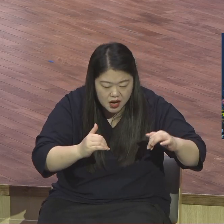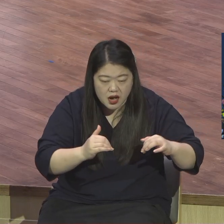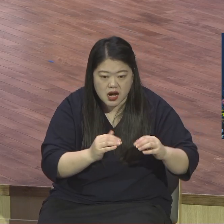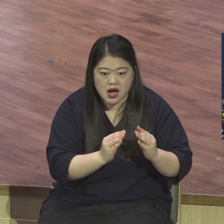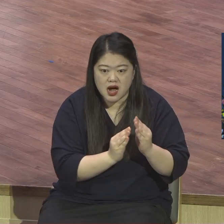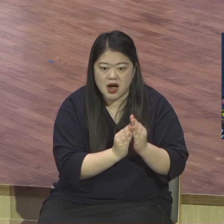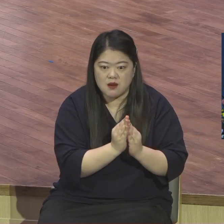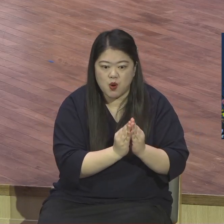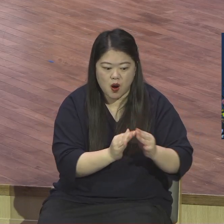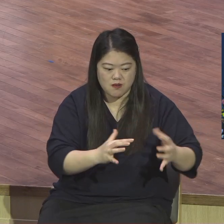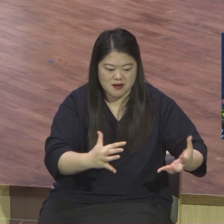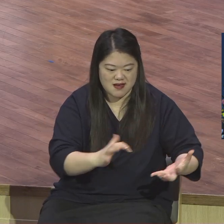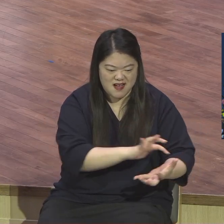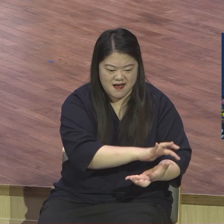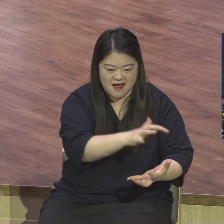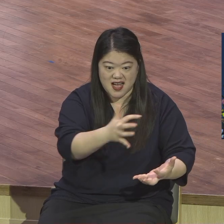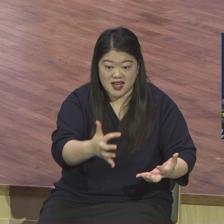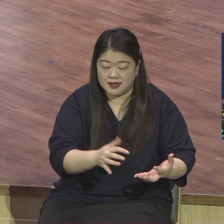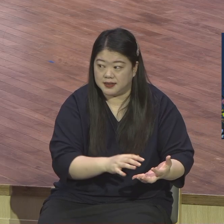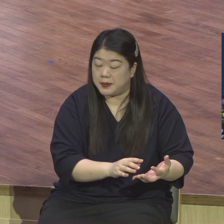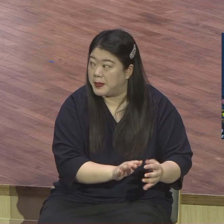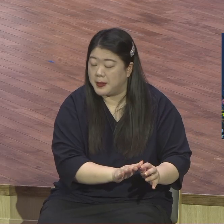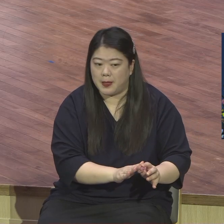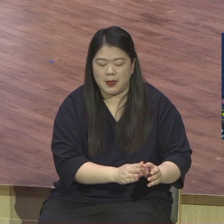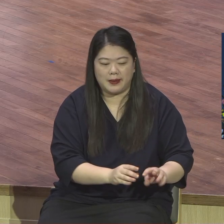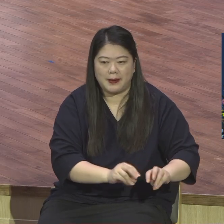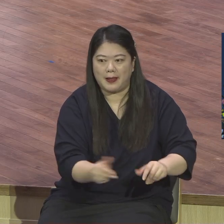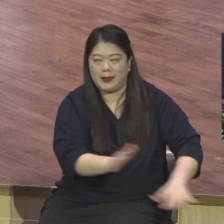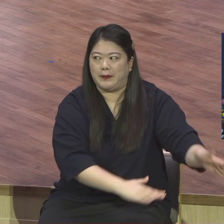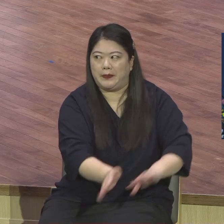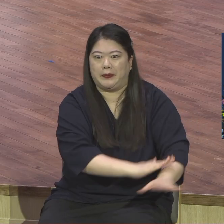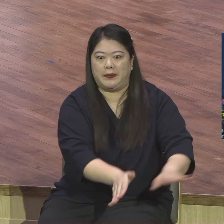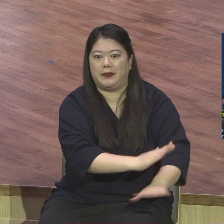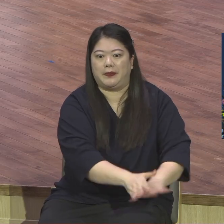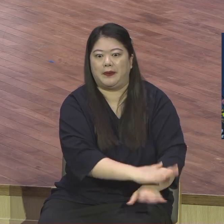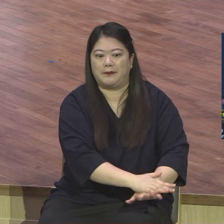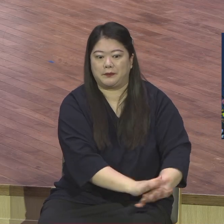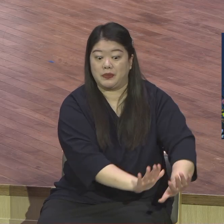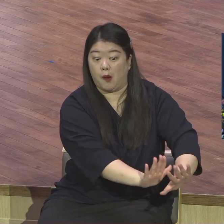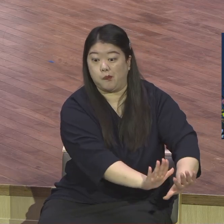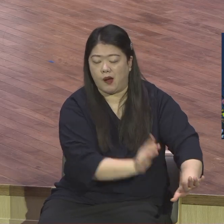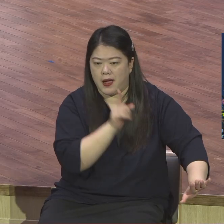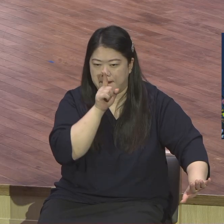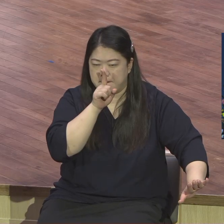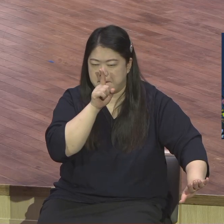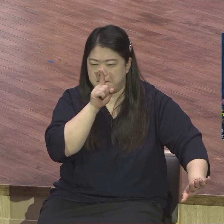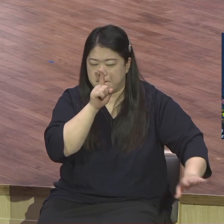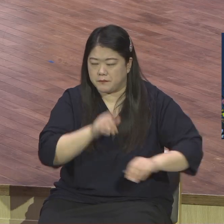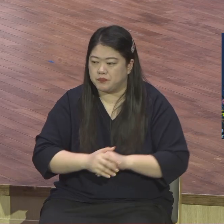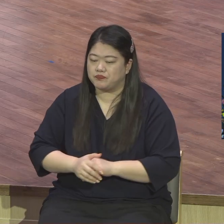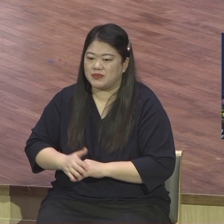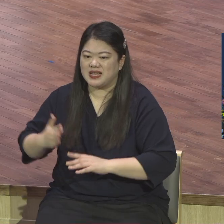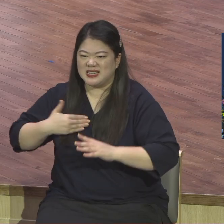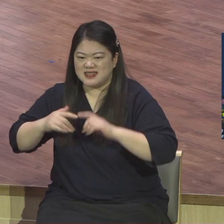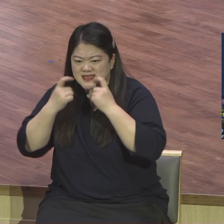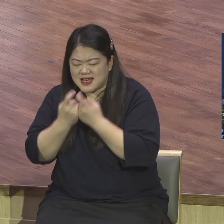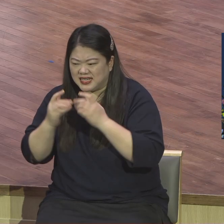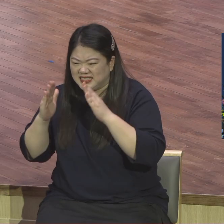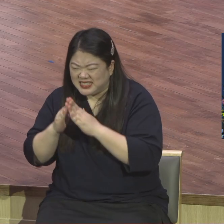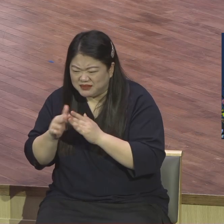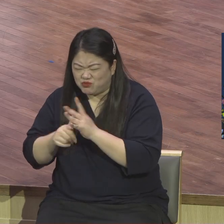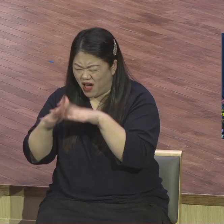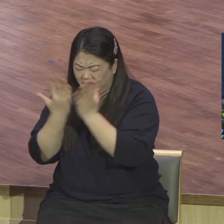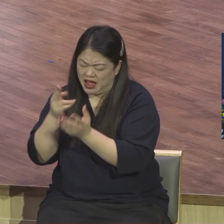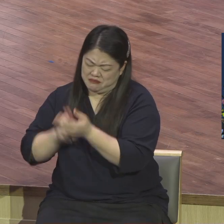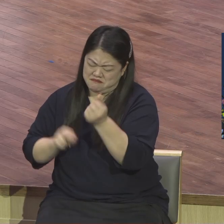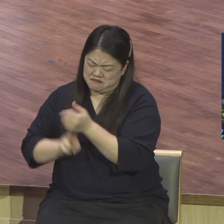들어있다. 그래서 그걸 다 덮어놓고 집에 와서 자기 있는 거 다 팔아가 주인에게 이 밭을 내게 팔으라고. 주인이